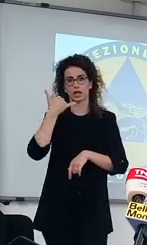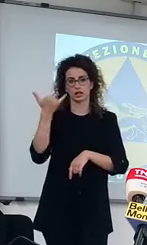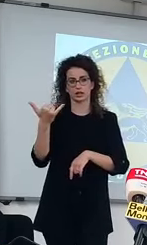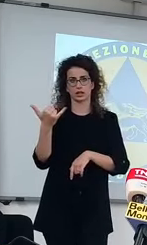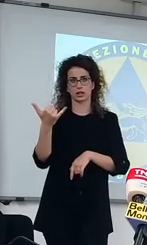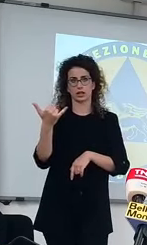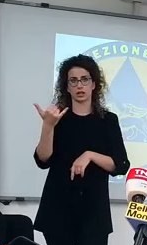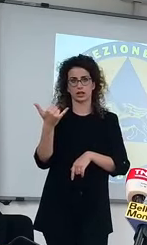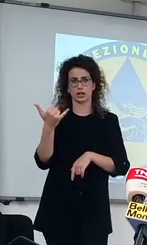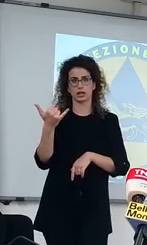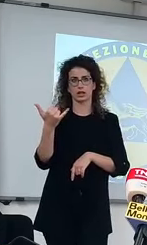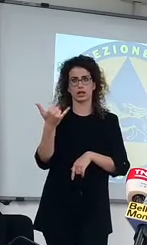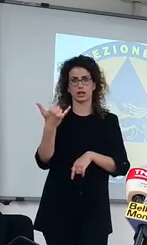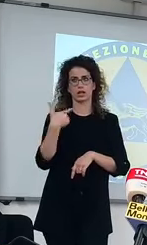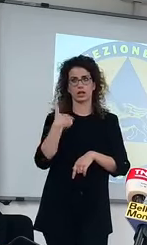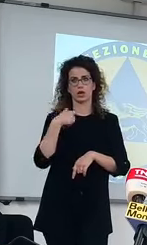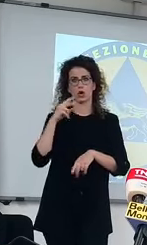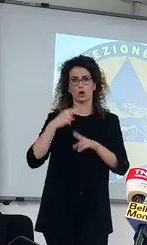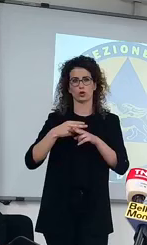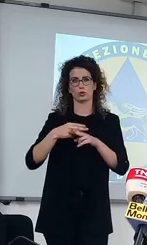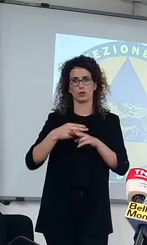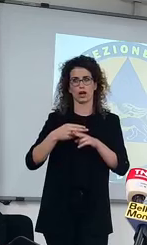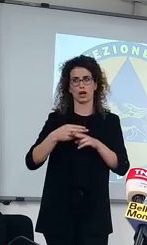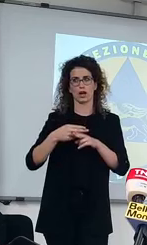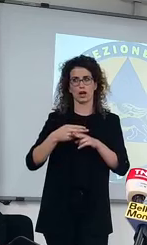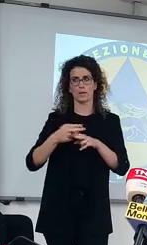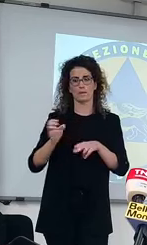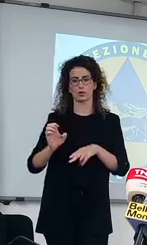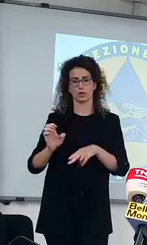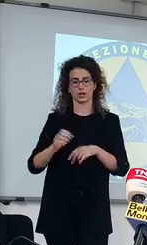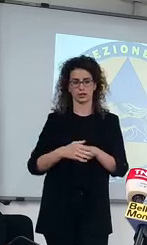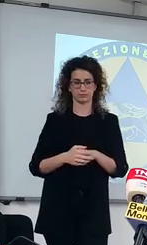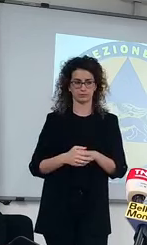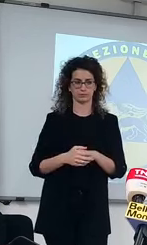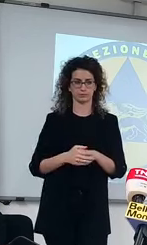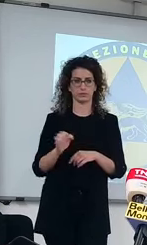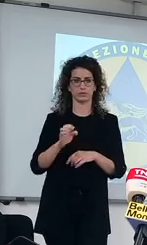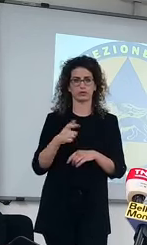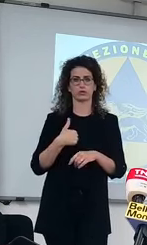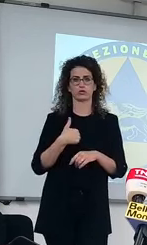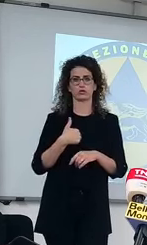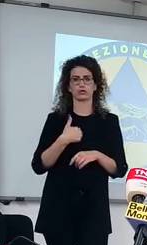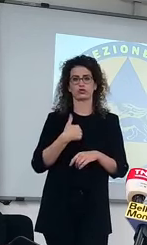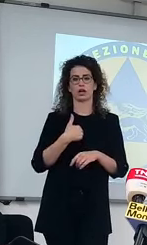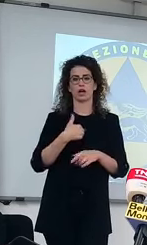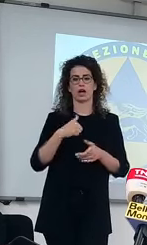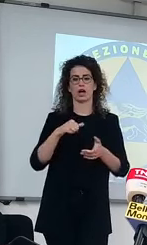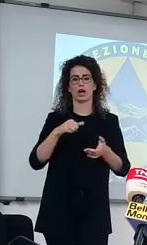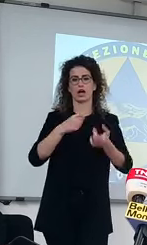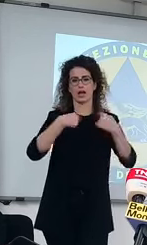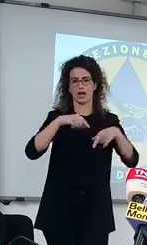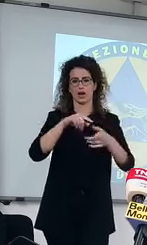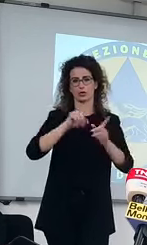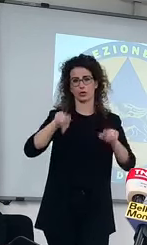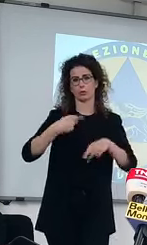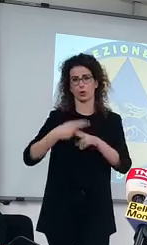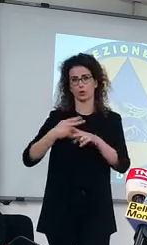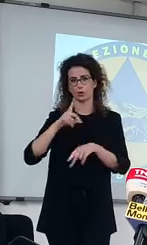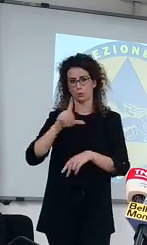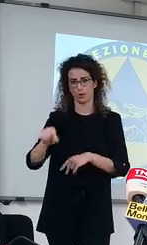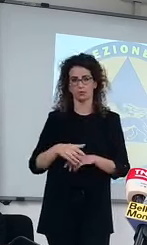giù mercoledì, cioè dopodomani, ci vediamo al punto stampa e poi vado a Roma, e devo dire